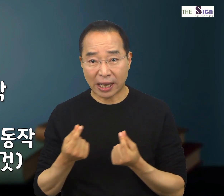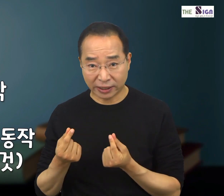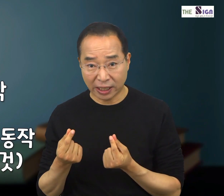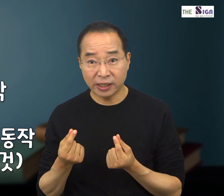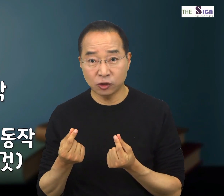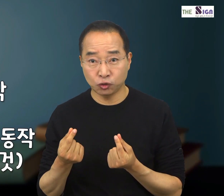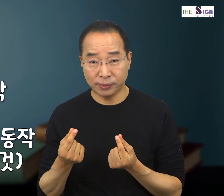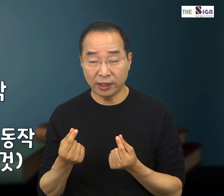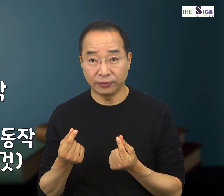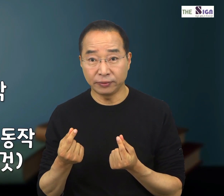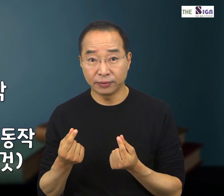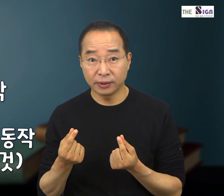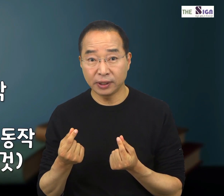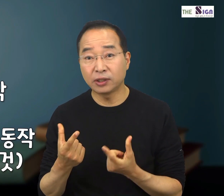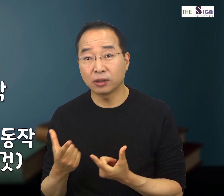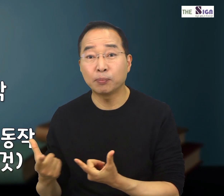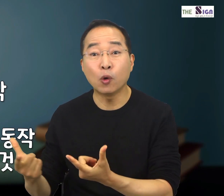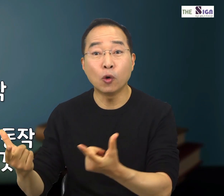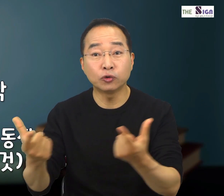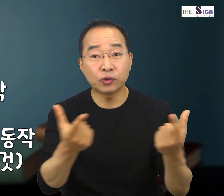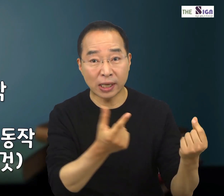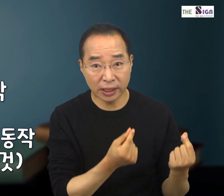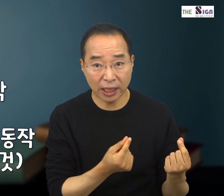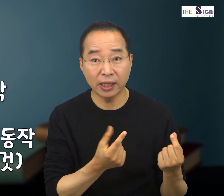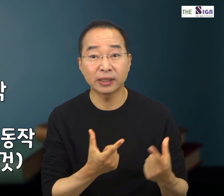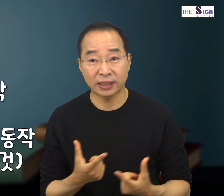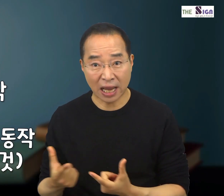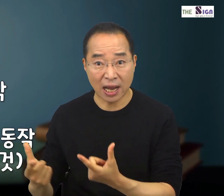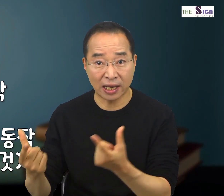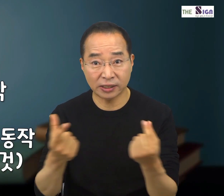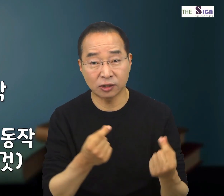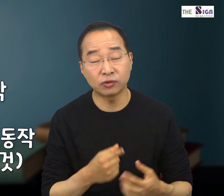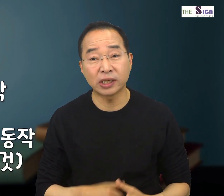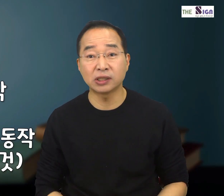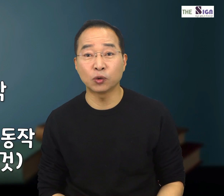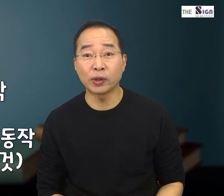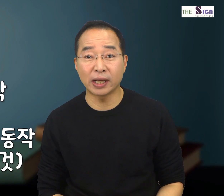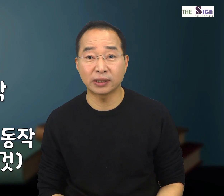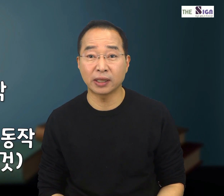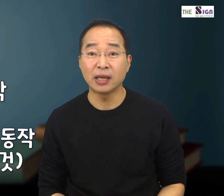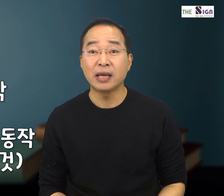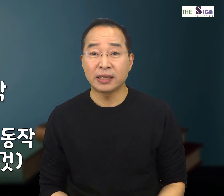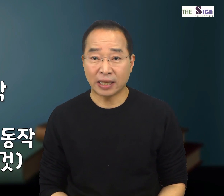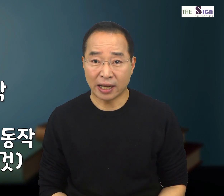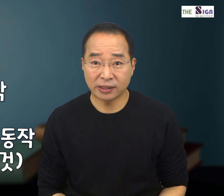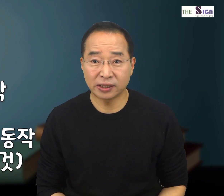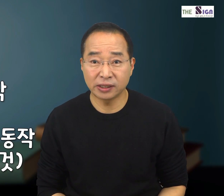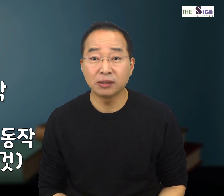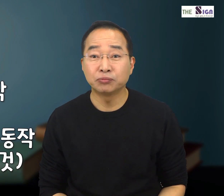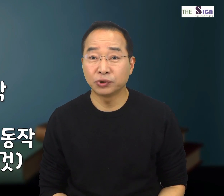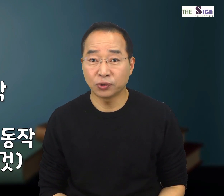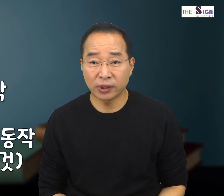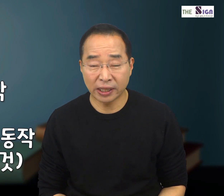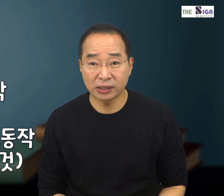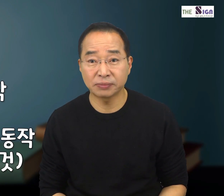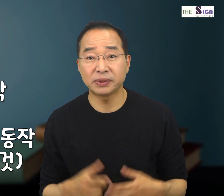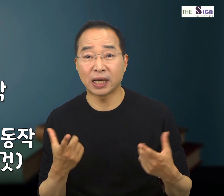같다를 해주면 이거는 모두 함께 다 같이, 우리가 이제 노래할 때 다 같이 무슨 노래를 하겠습니다.